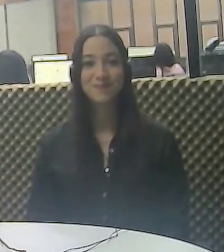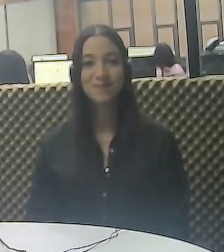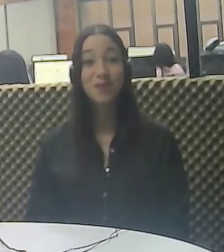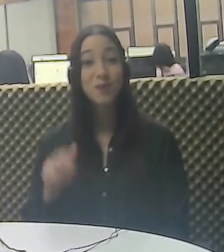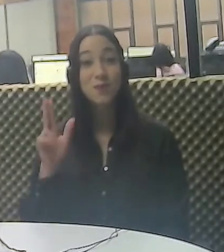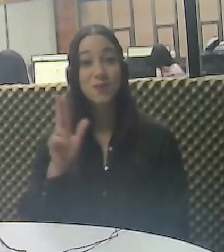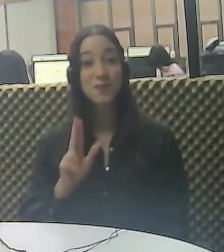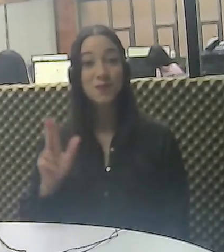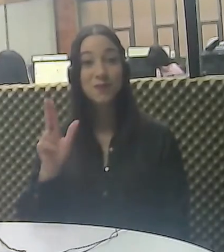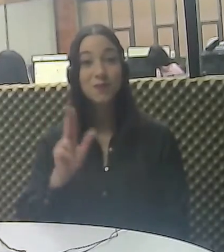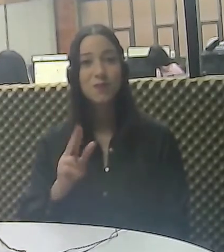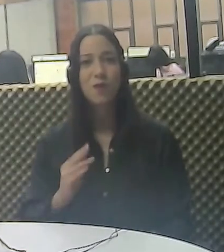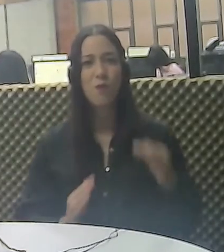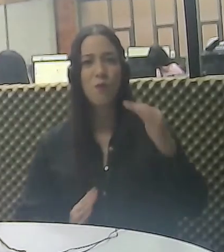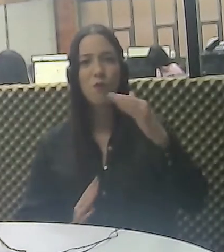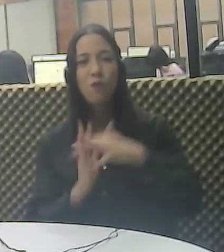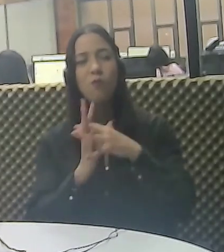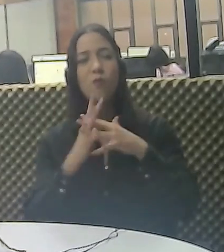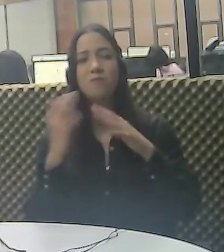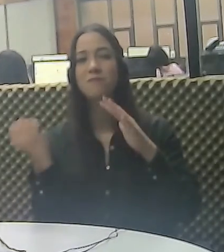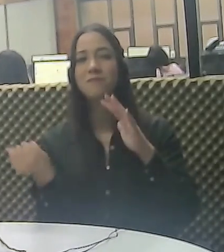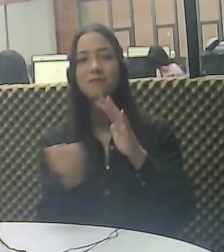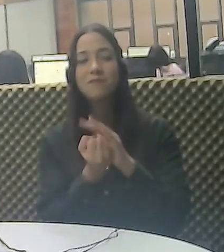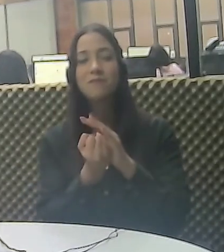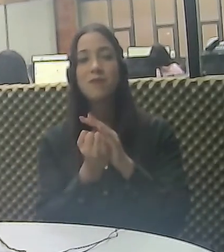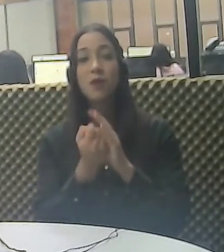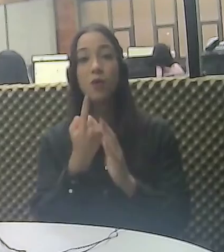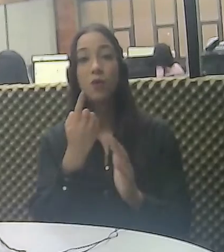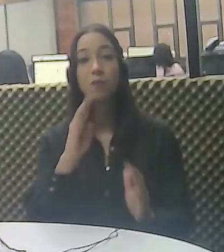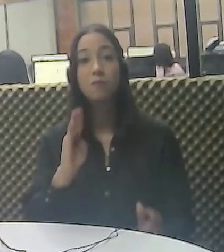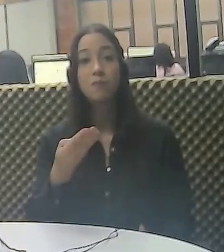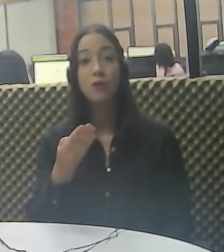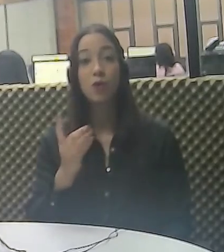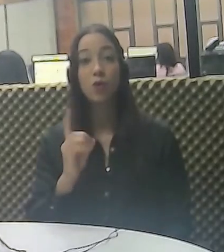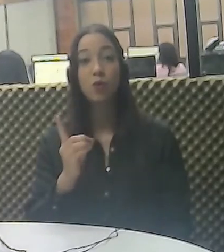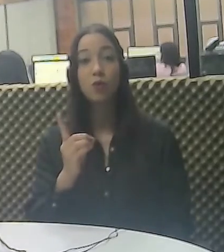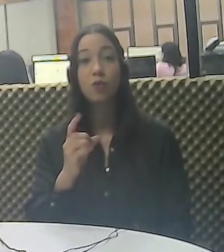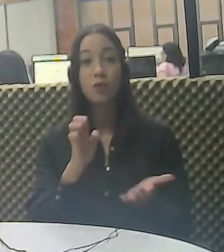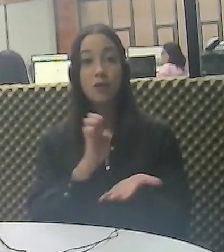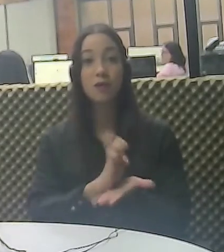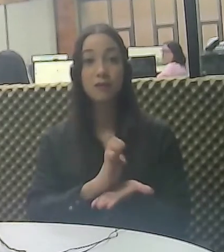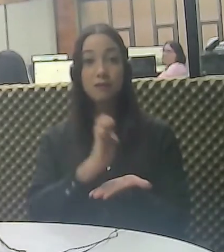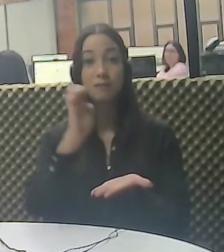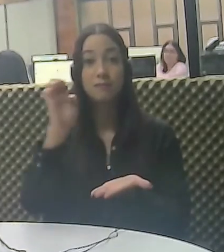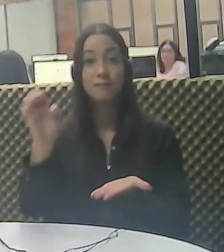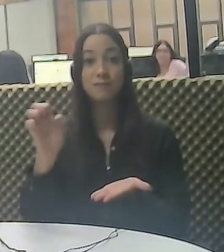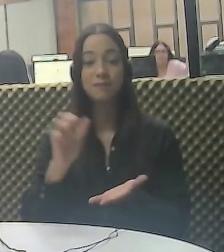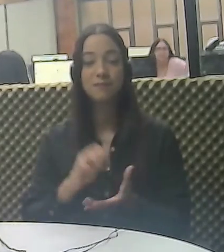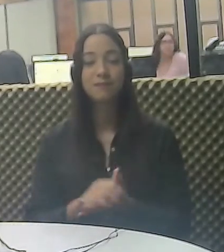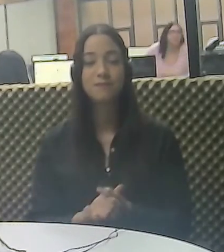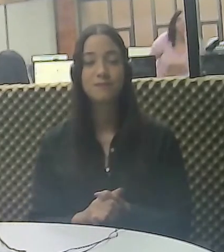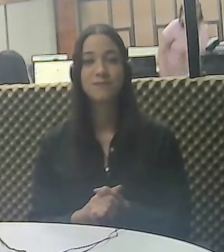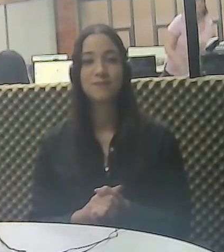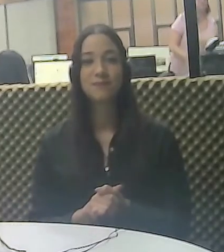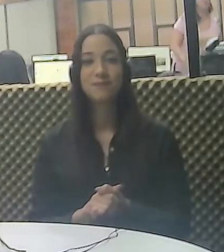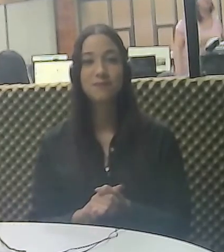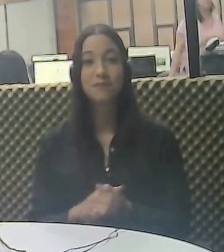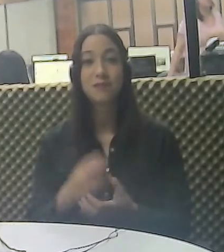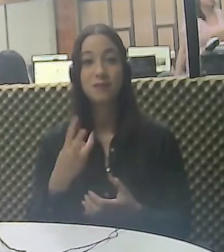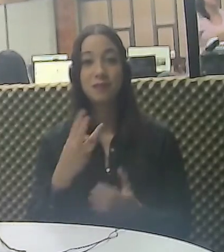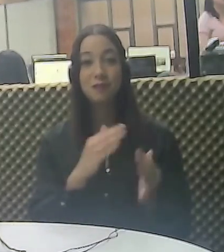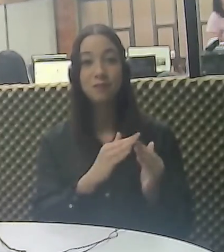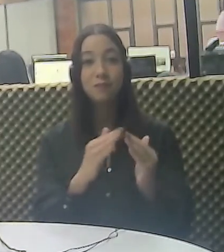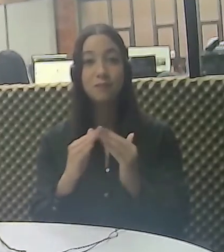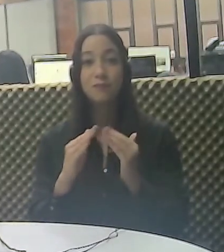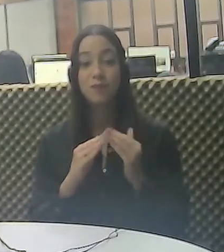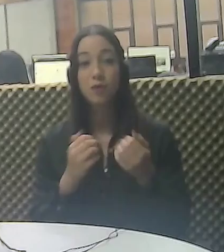Uberlândia bate recorde histórico e ultrapassa 1 bilhão de Dólares em exportações três bairros